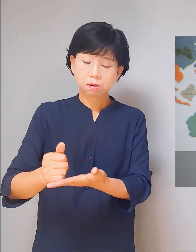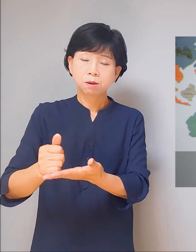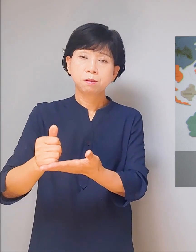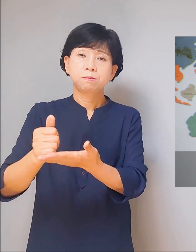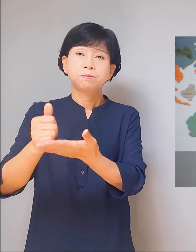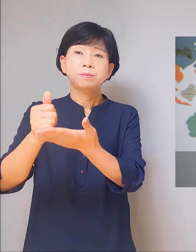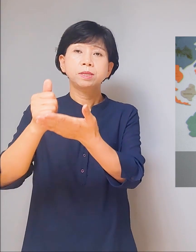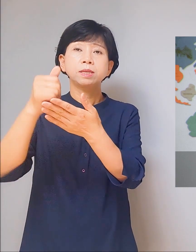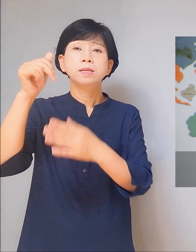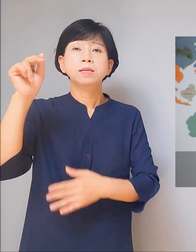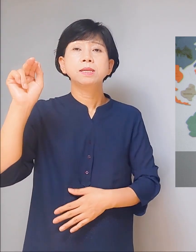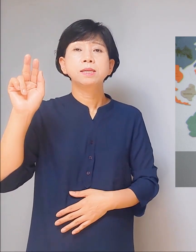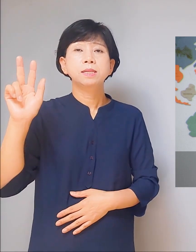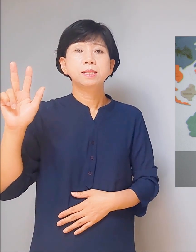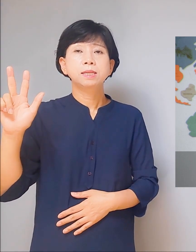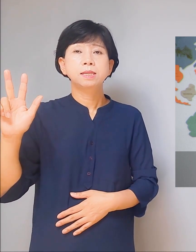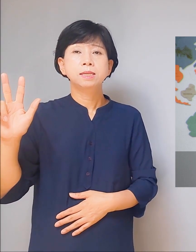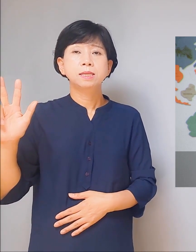주님만을